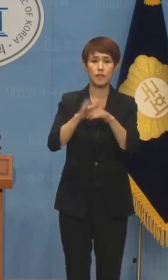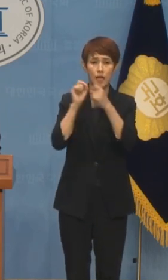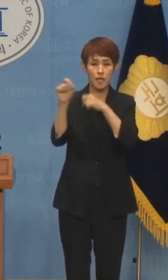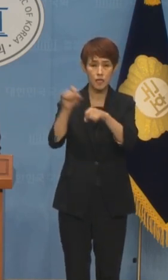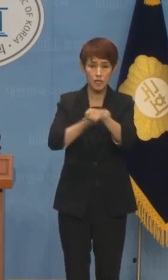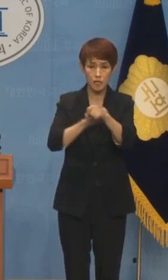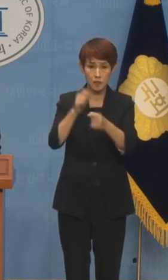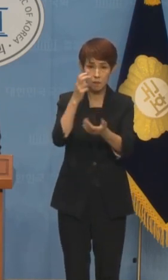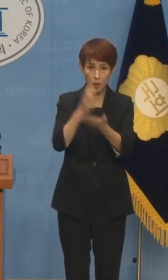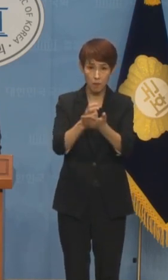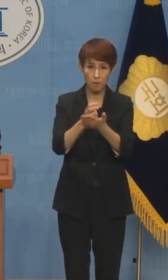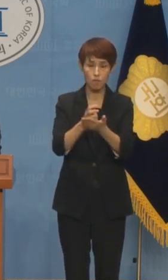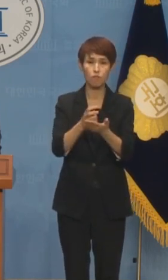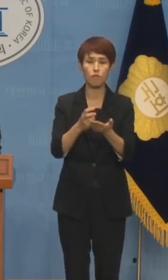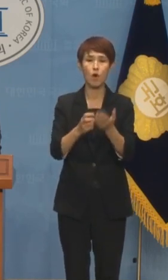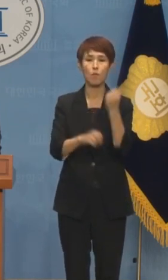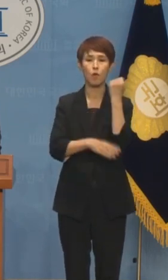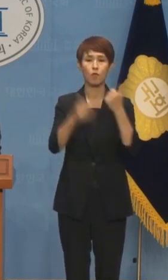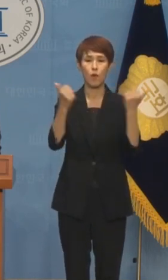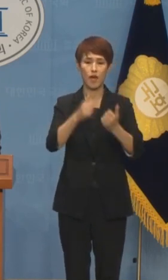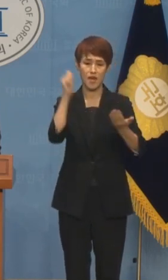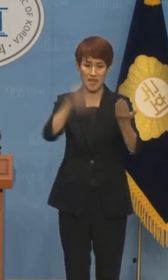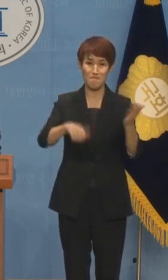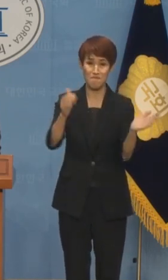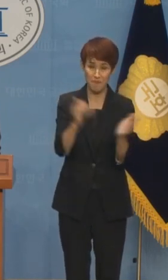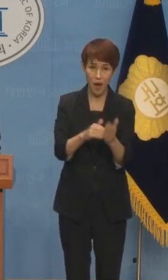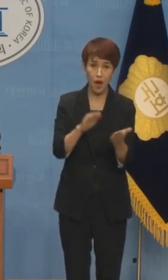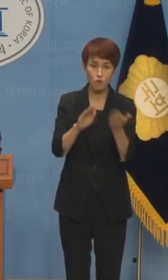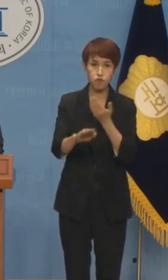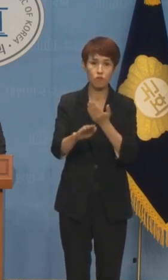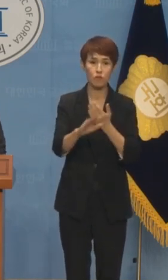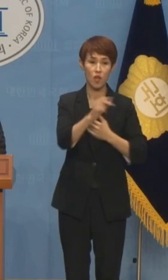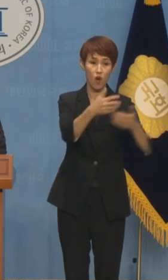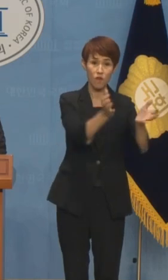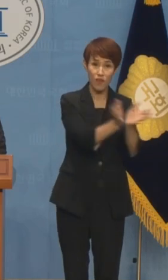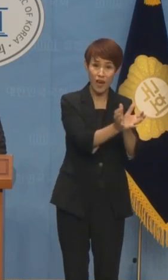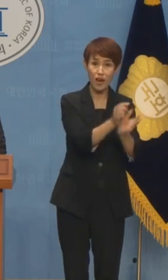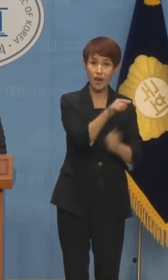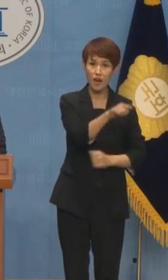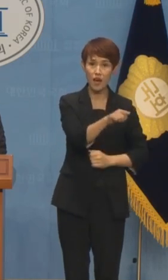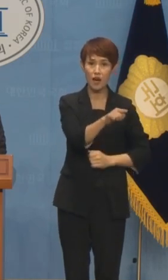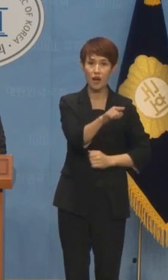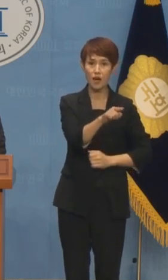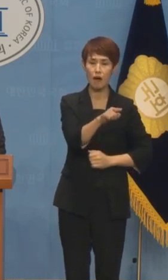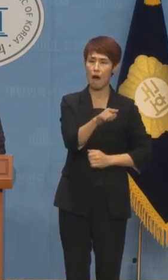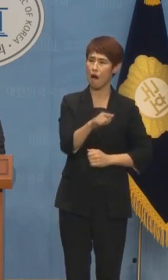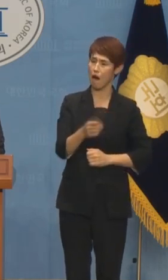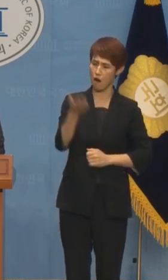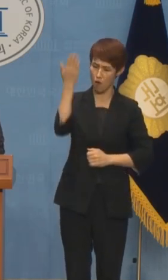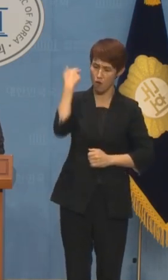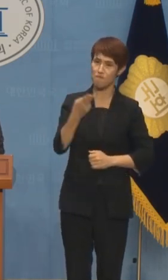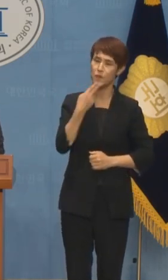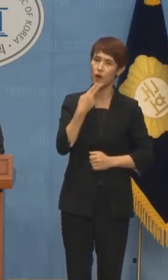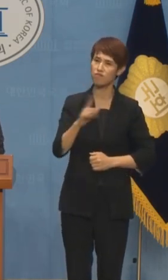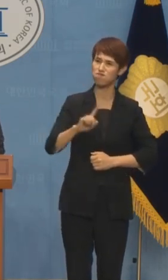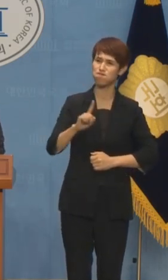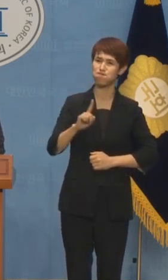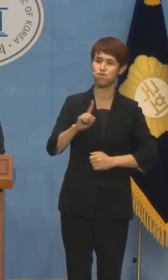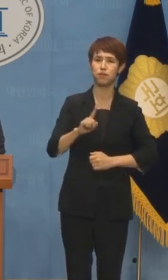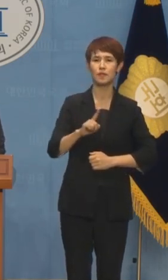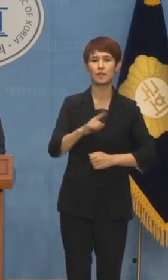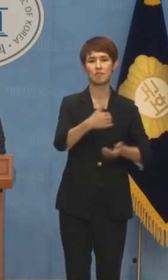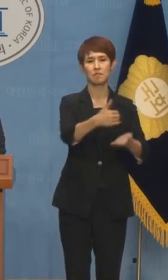본회의에 부의되자 여당 국민의힘과 정부는 바로 전례가 없는 지원 방식이라며 어깃장을